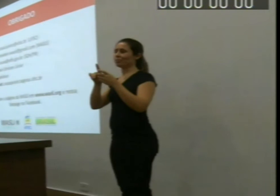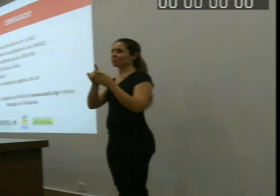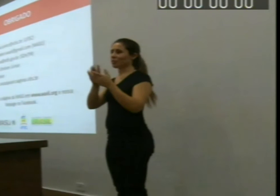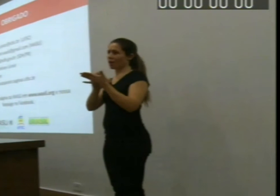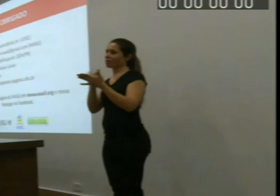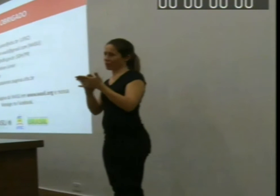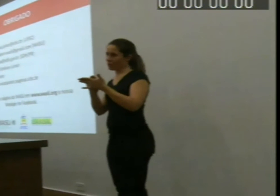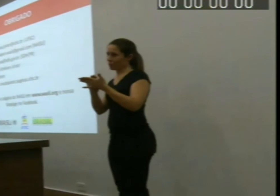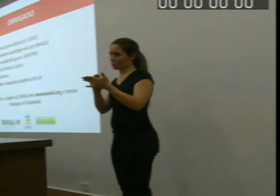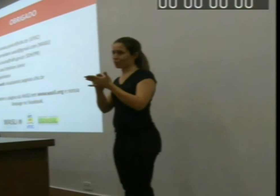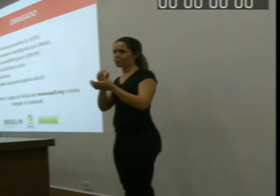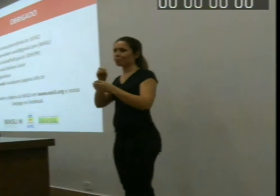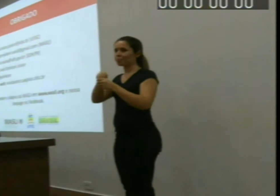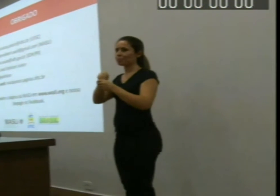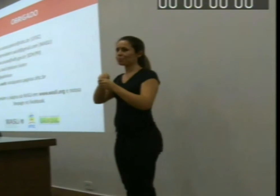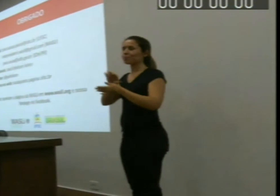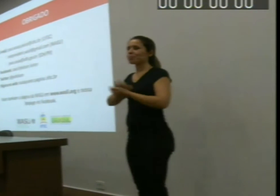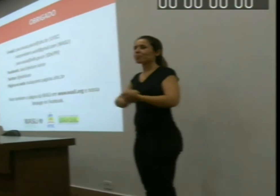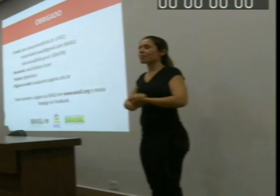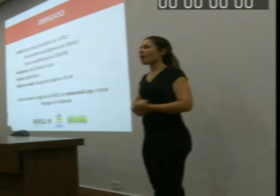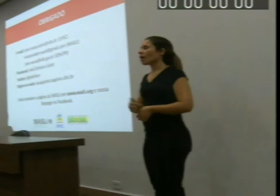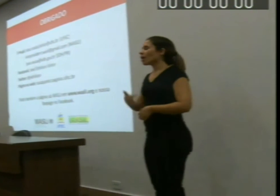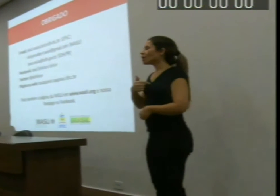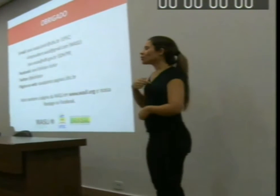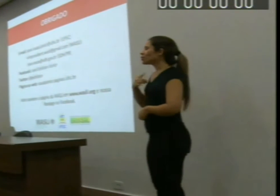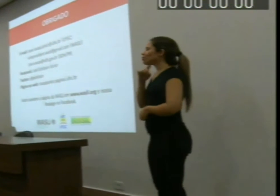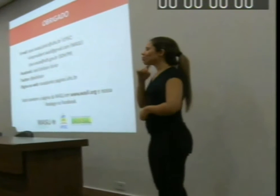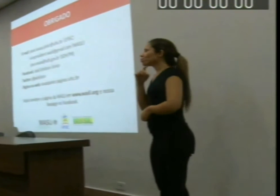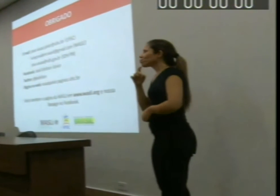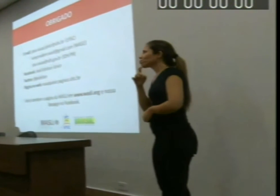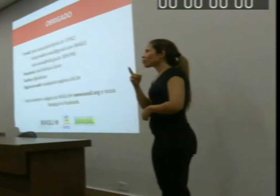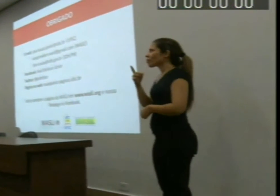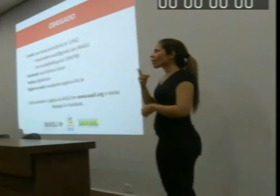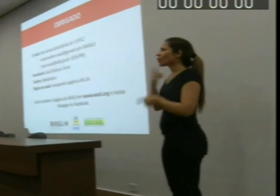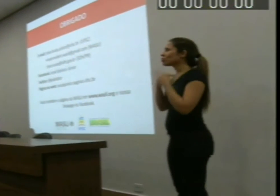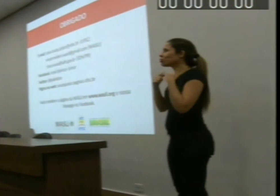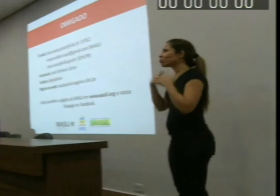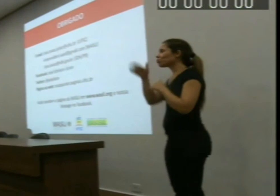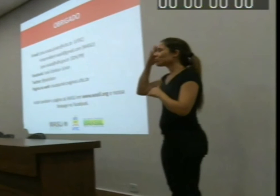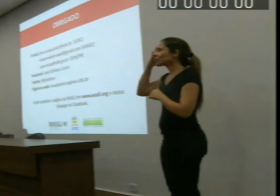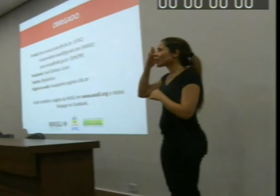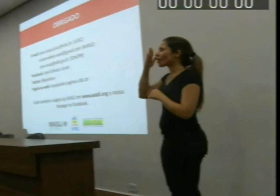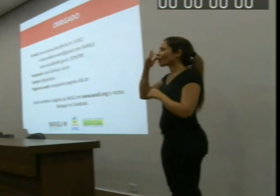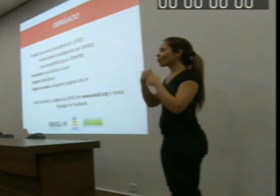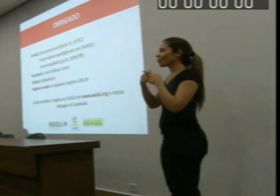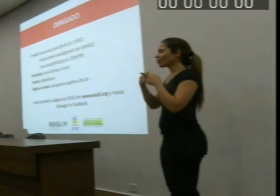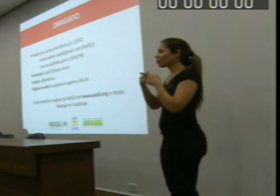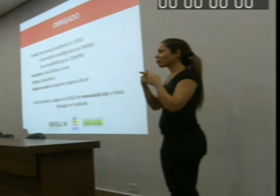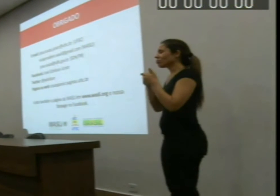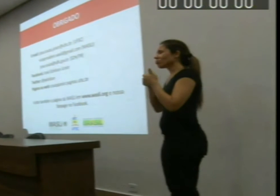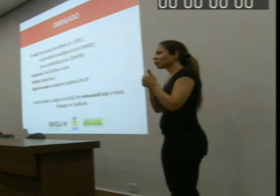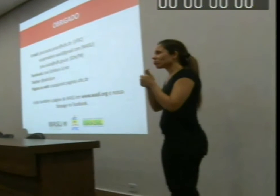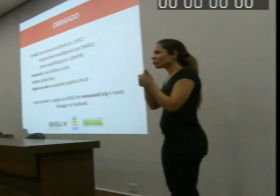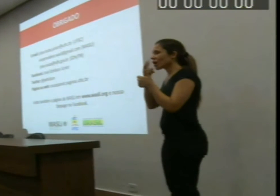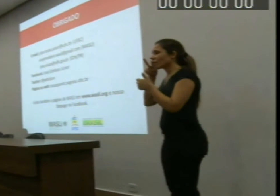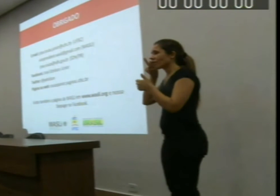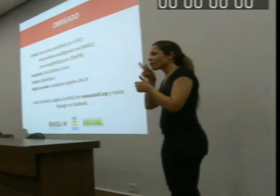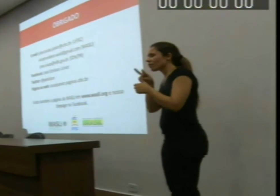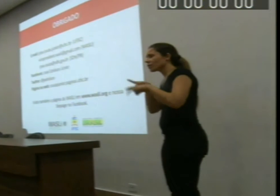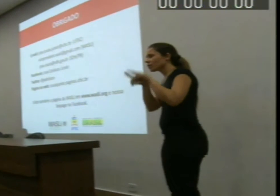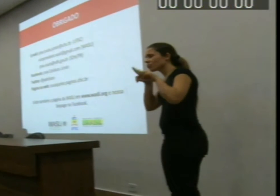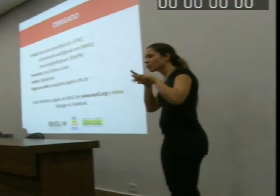eh porque a gente que vem com que acompanha de perto aí o trabalho com os nossos filhos